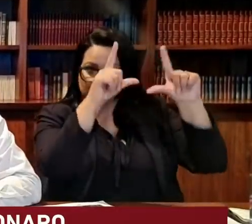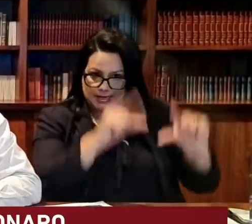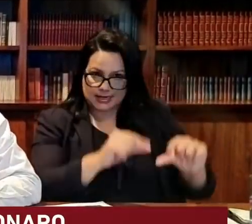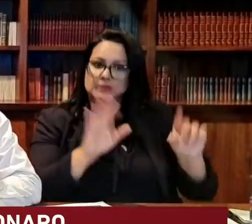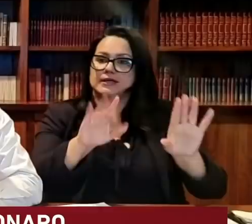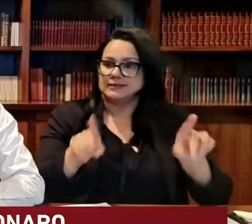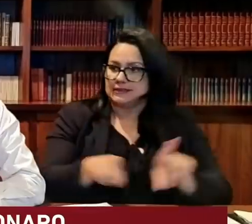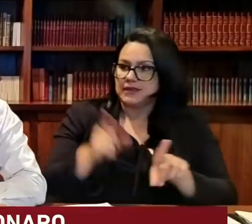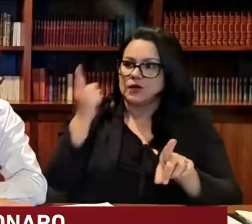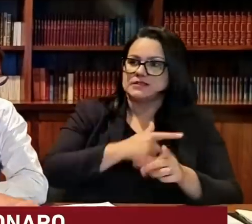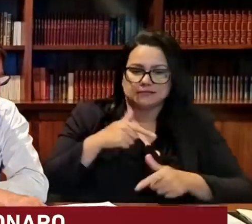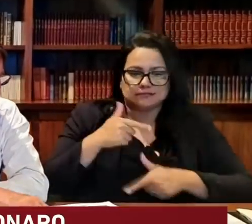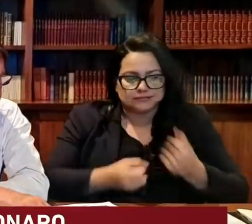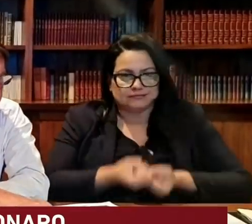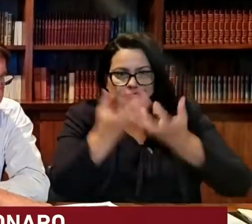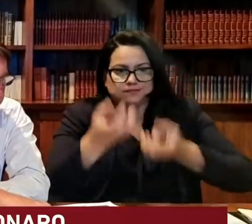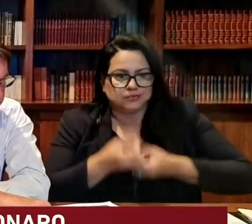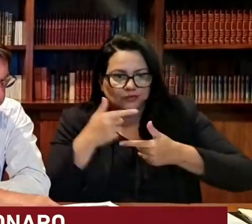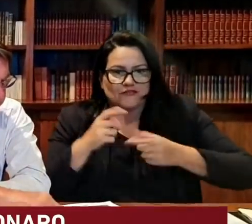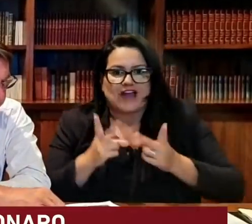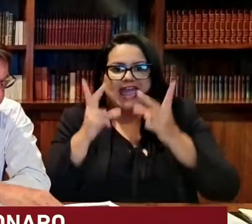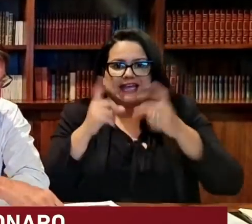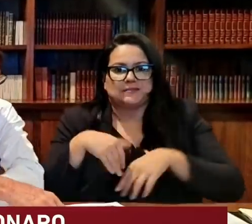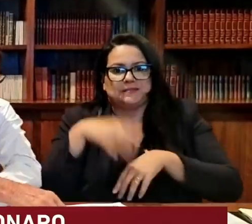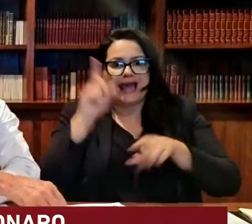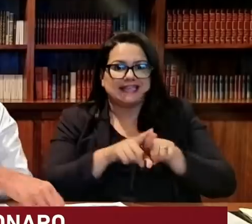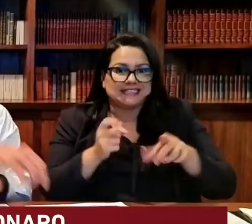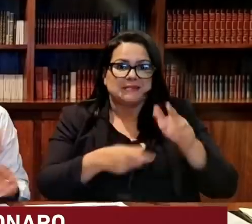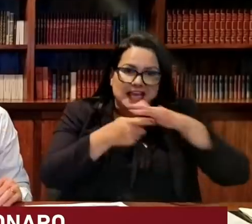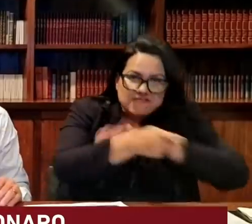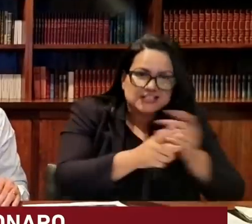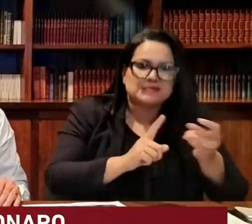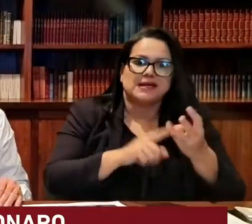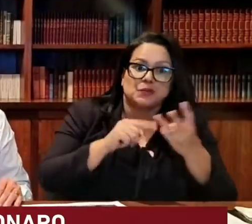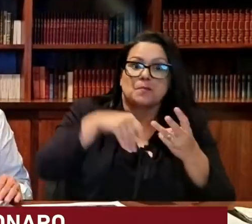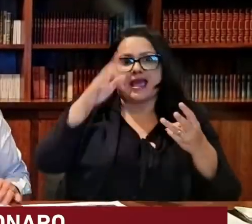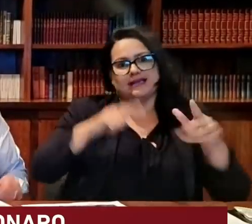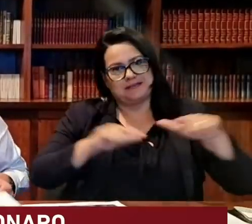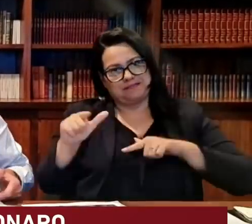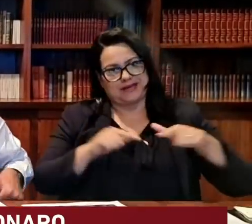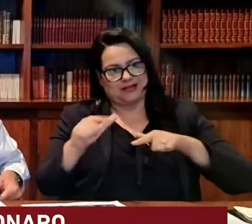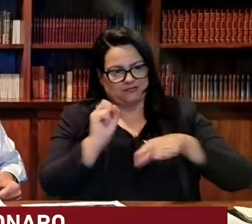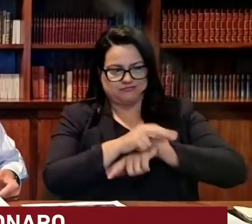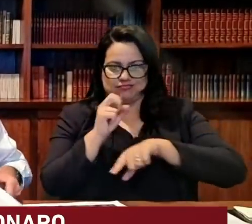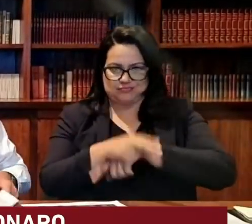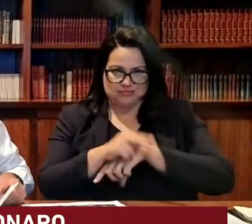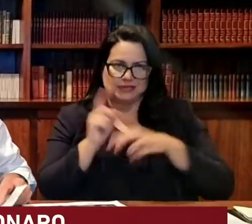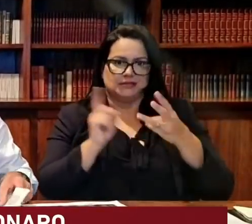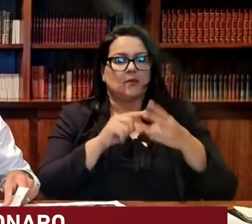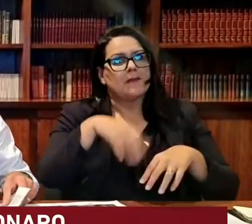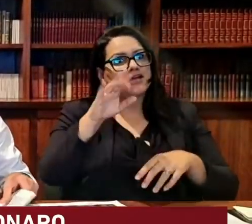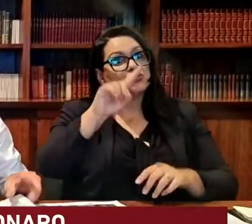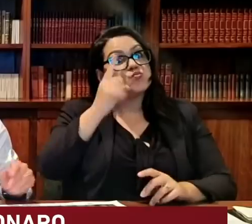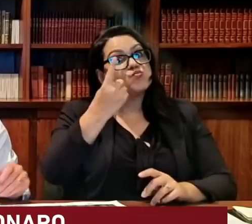consiga produzir mais, gerar mais investimentos e mais empregos. Então, estamos falando de mais de 1 milhão de empresas beneficiadas. Só na